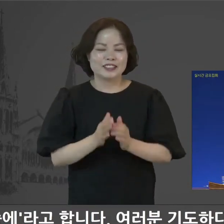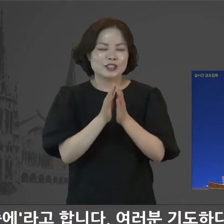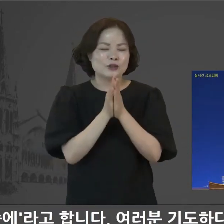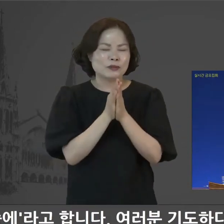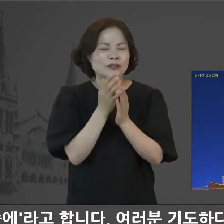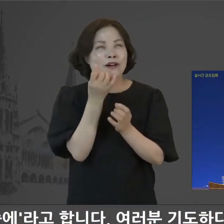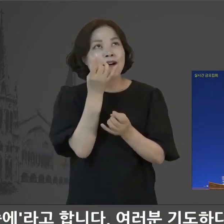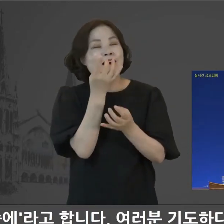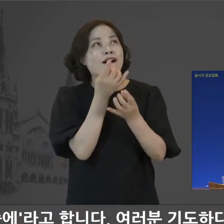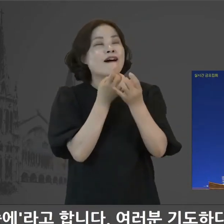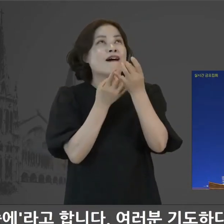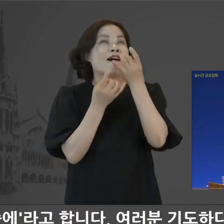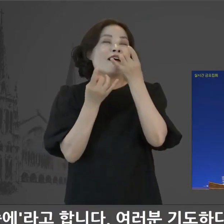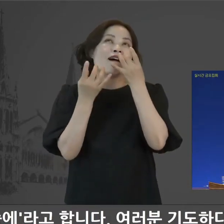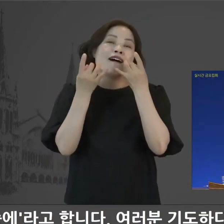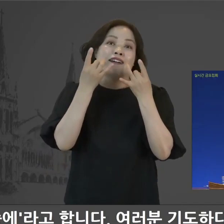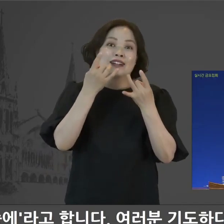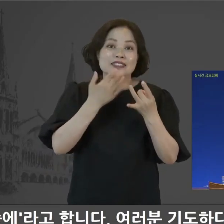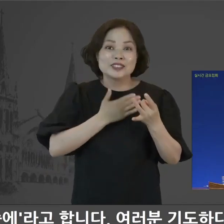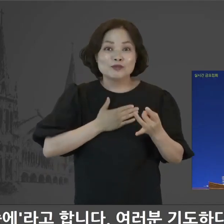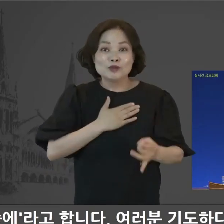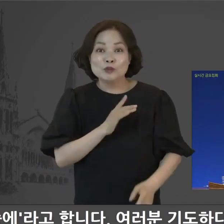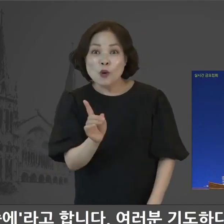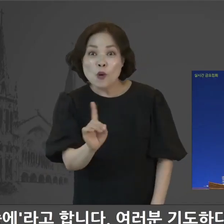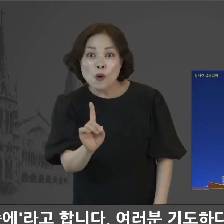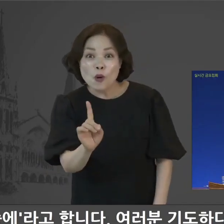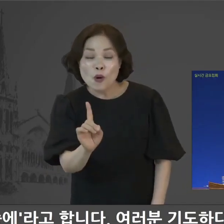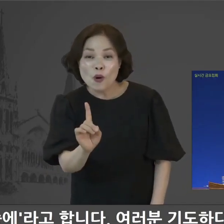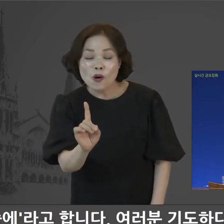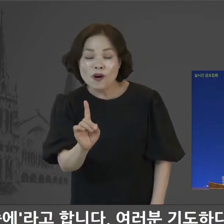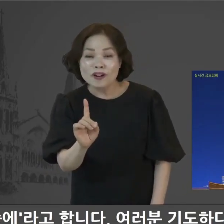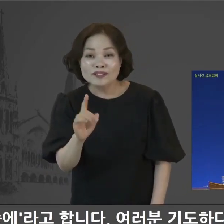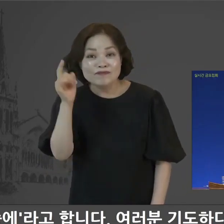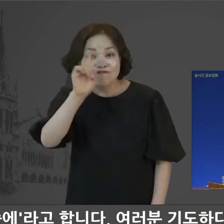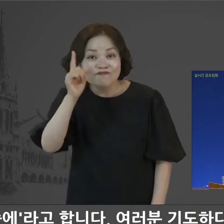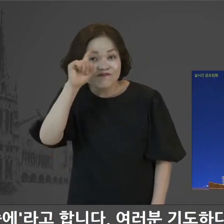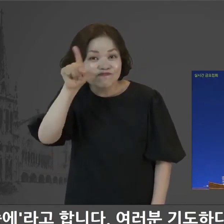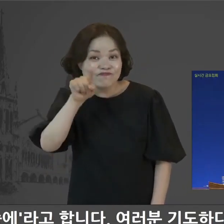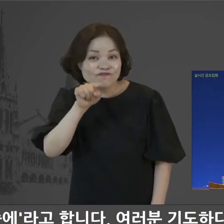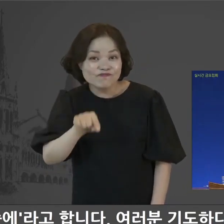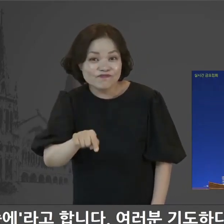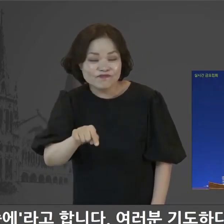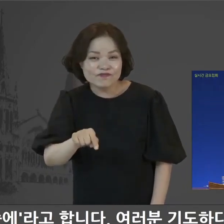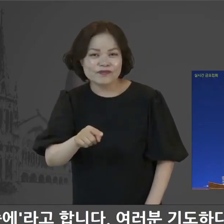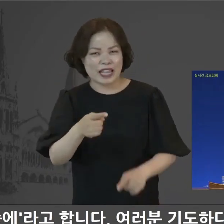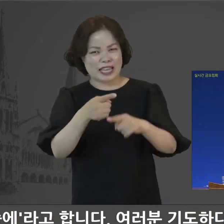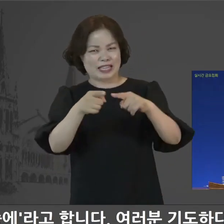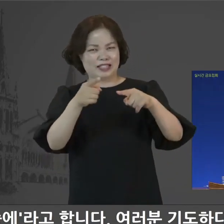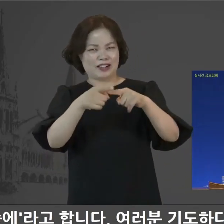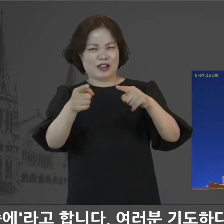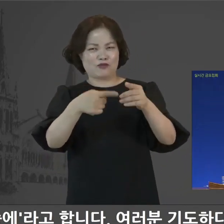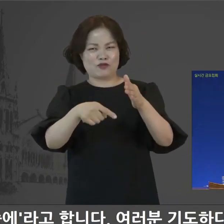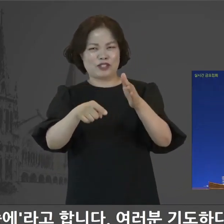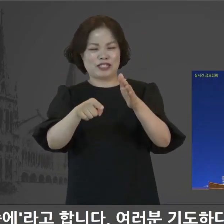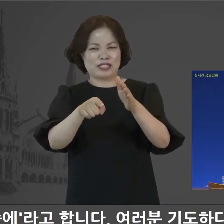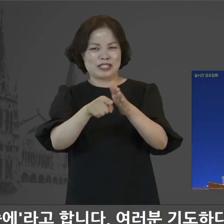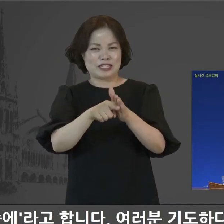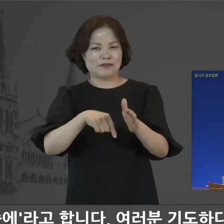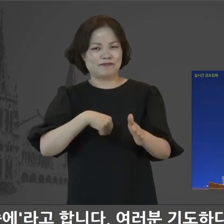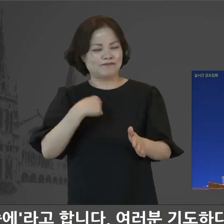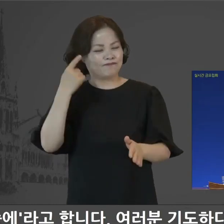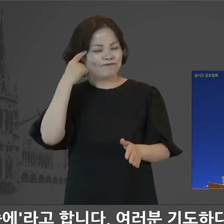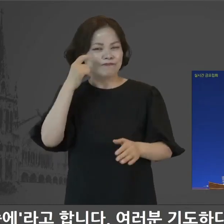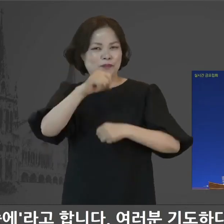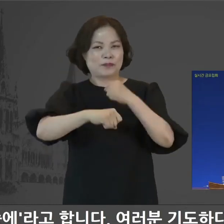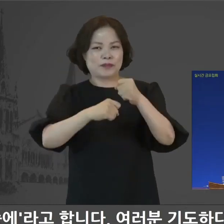기도하면서 황홀해지다, 이게 어떤 뜻일까 좀 궁금하죠? 이런 걸 이제 해석을 하려면 자의적으로 해석하면